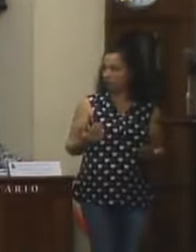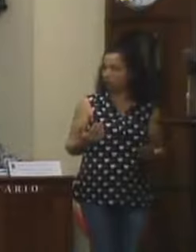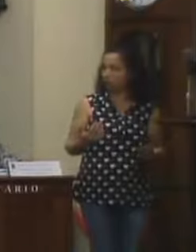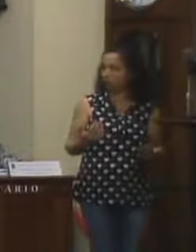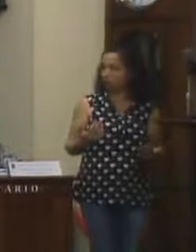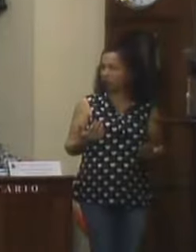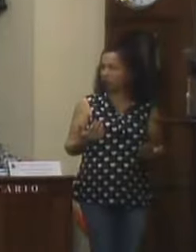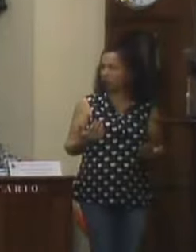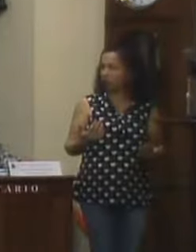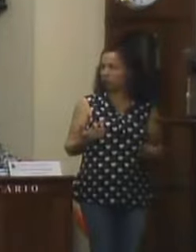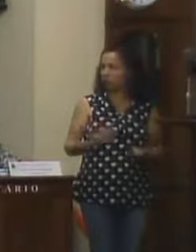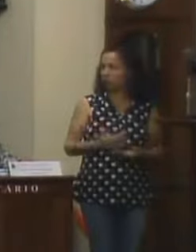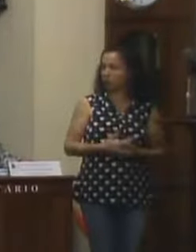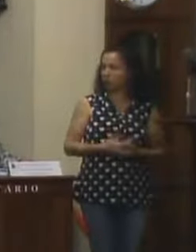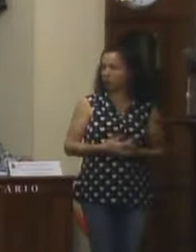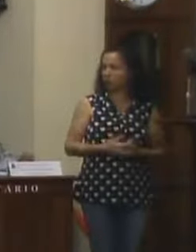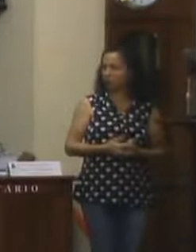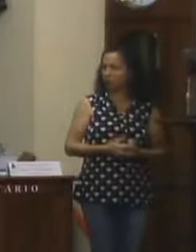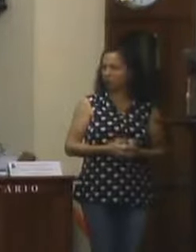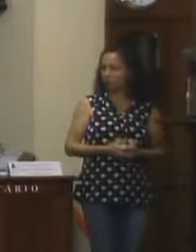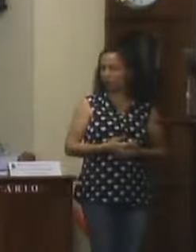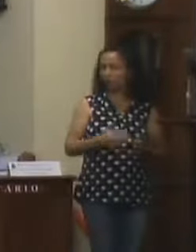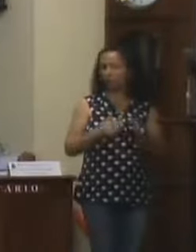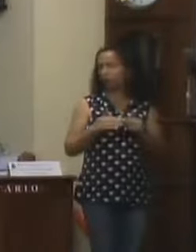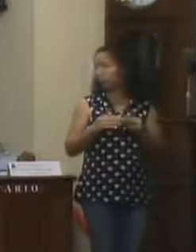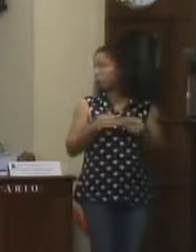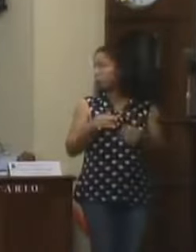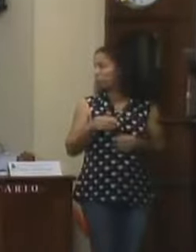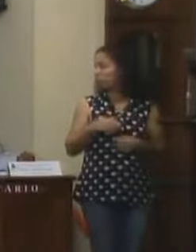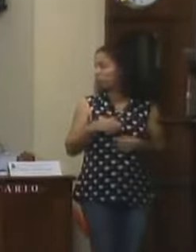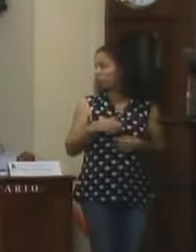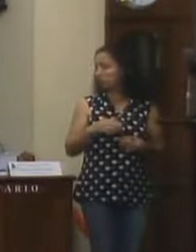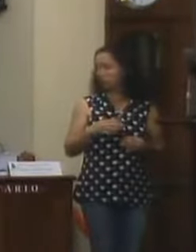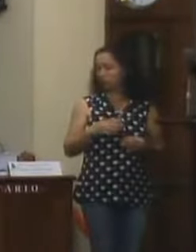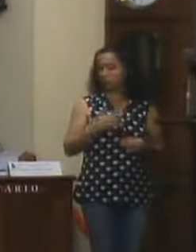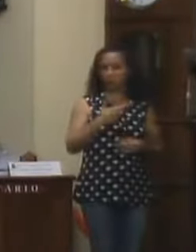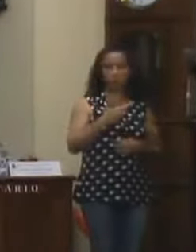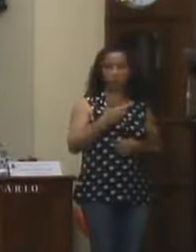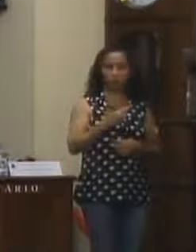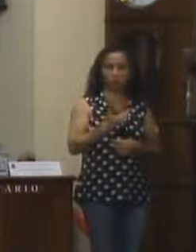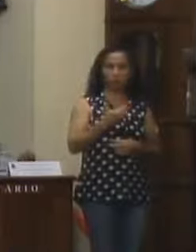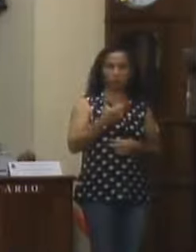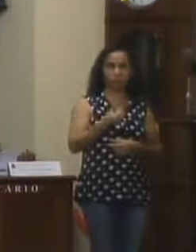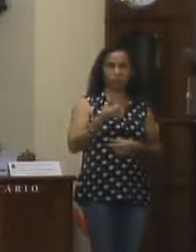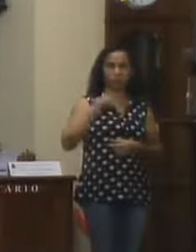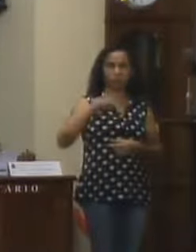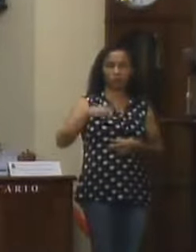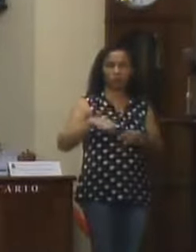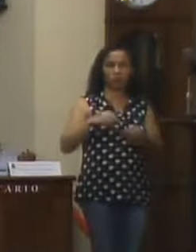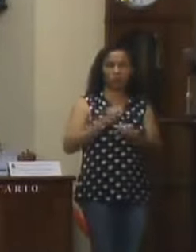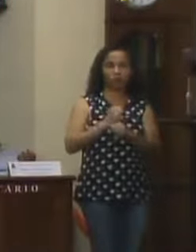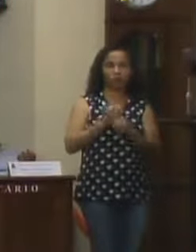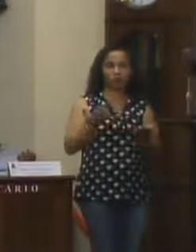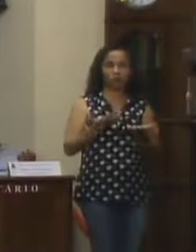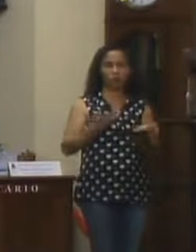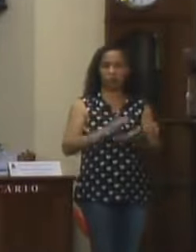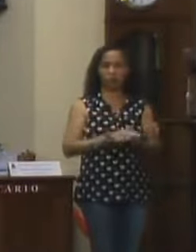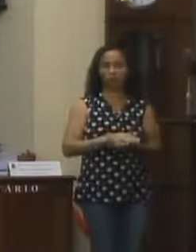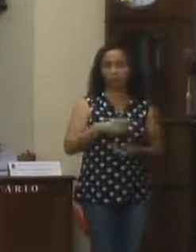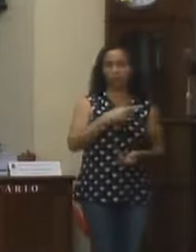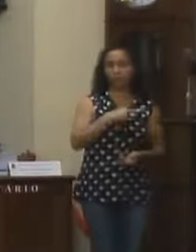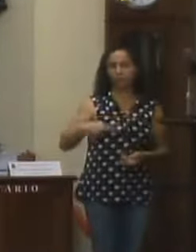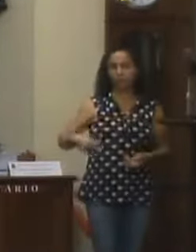Pode ir, pode seguir. Requerimento número 069, de 2018. Excelentíssimo senhor presidente da Câmara Municipal de Valença,